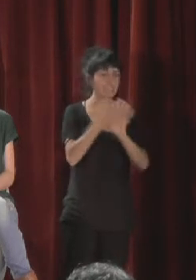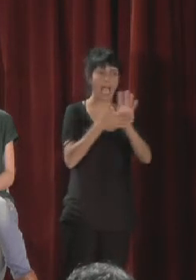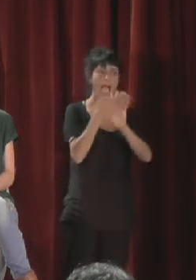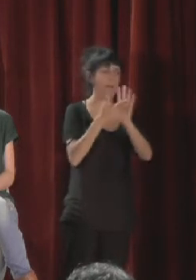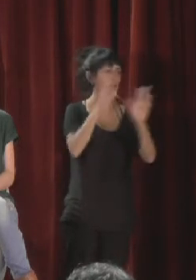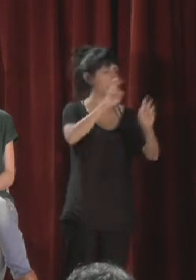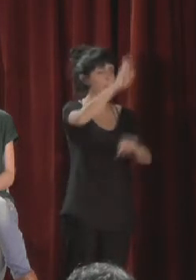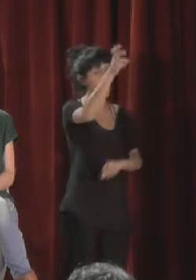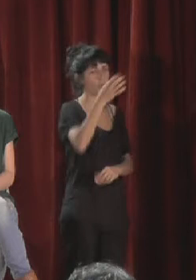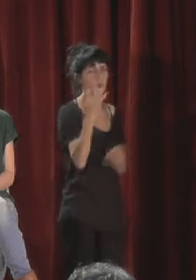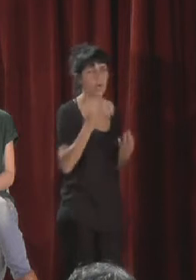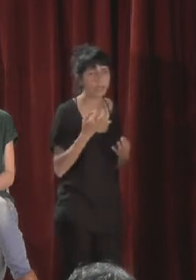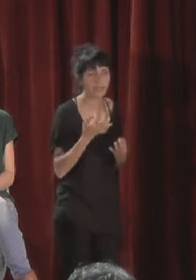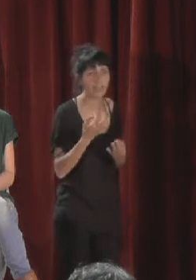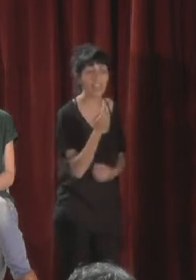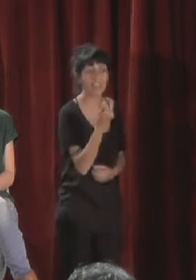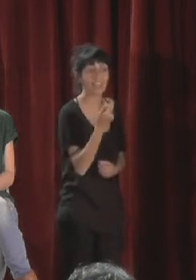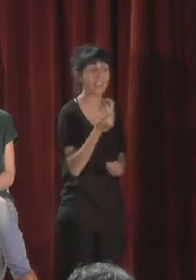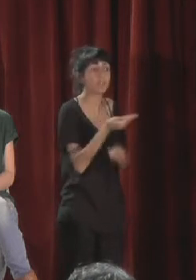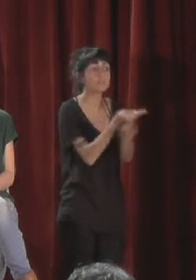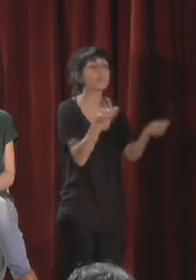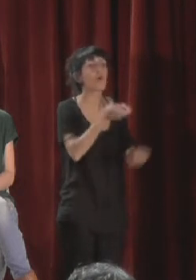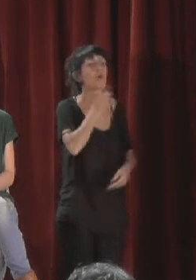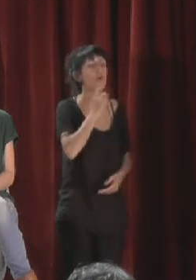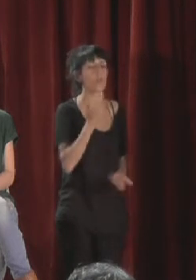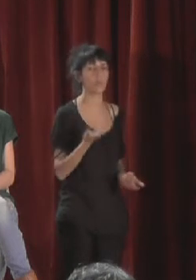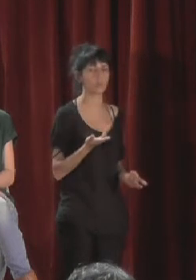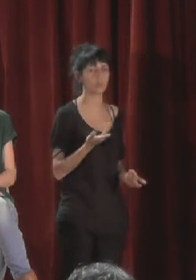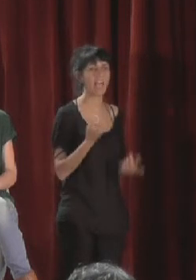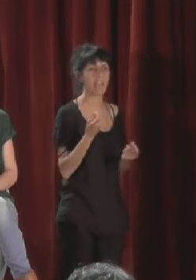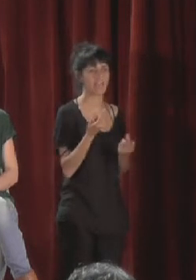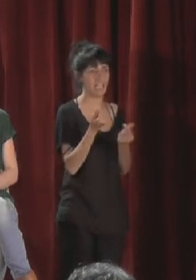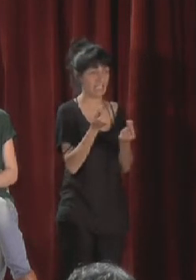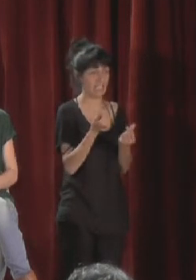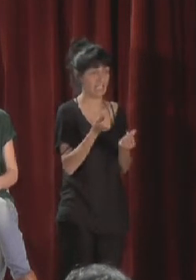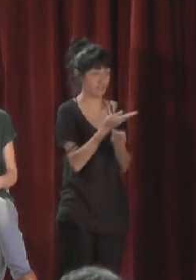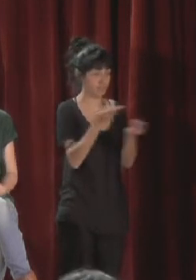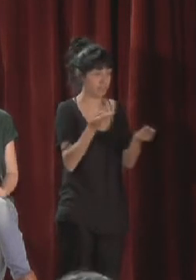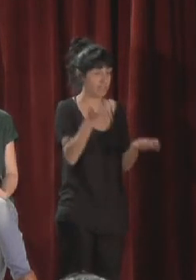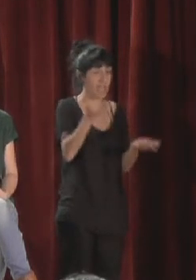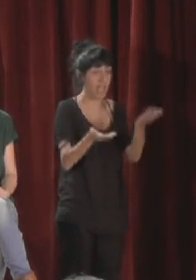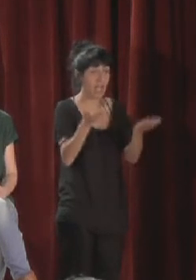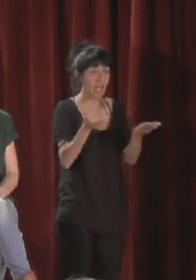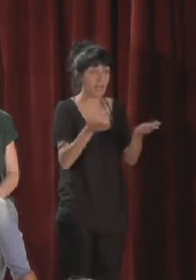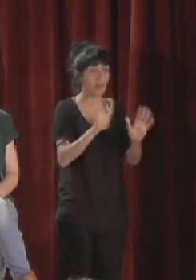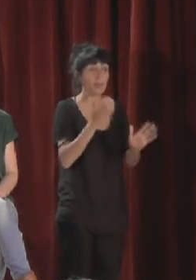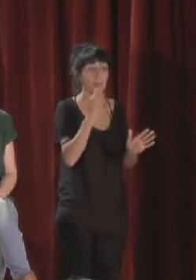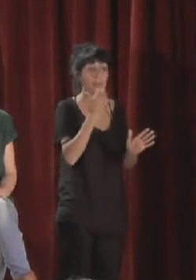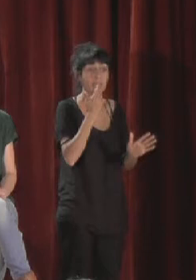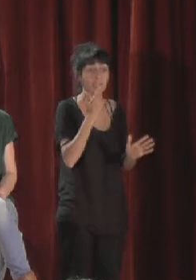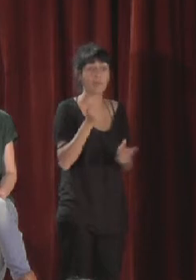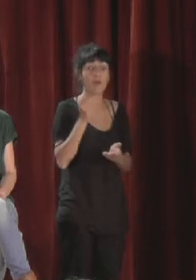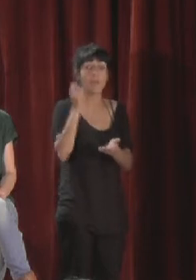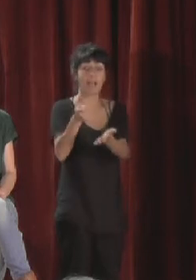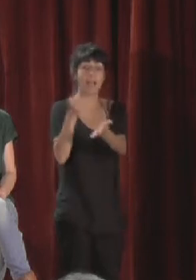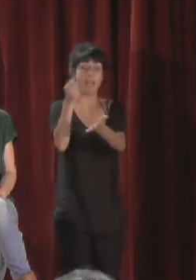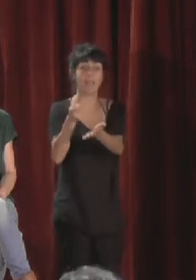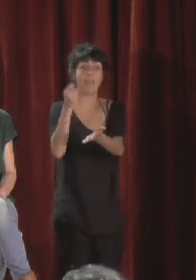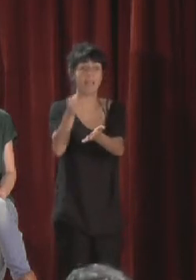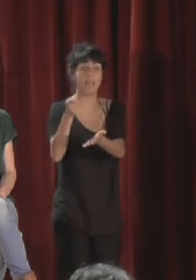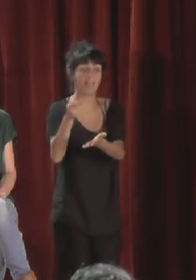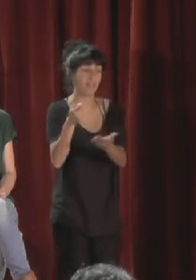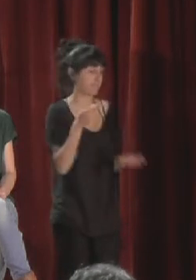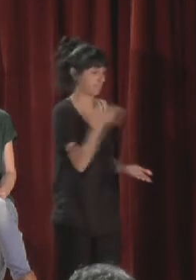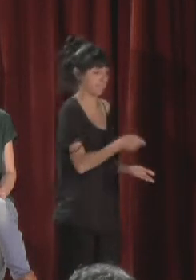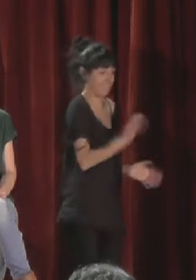redistribución da riqueza. Se non repartimos equitativamente a riqueza, as grandes fortunas seguirán mandando. O fin e ao cabo é o